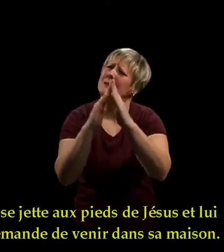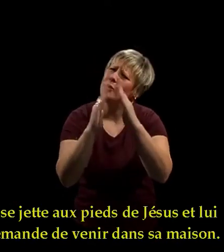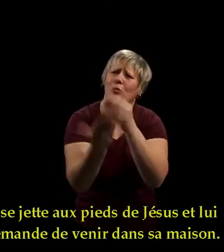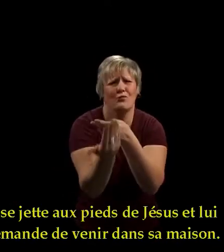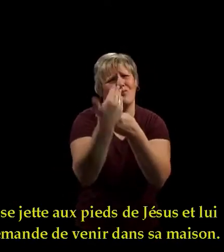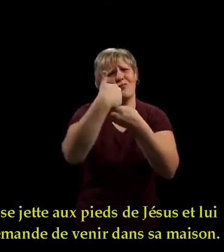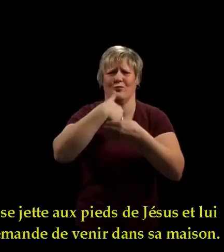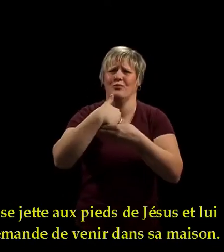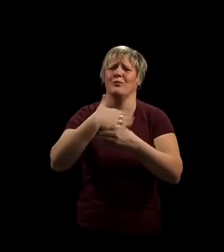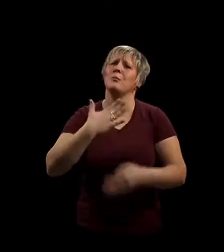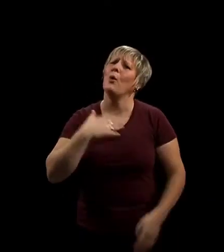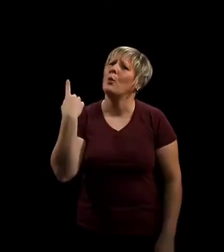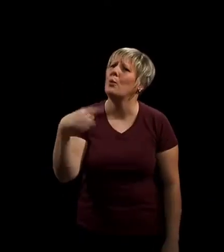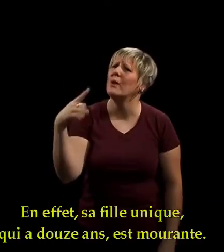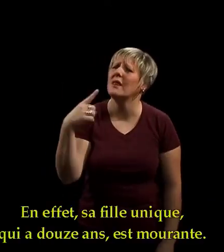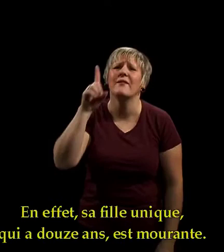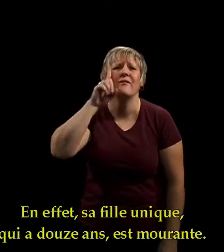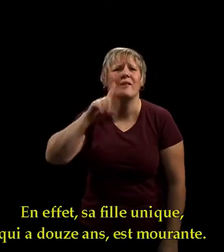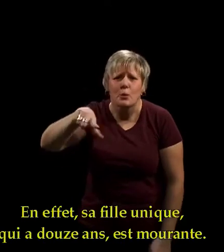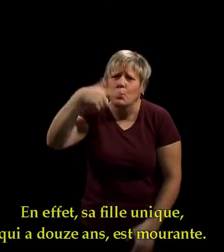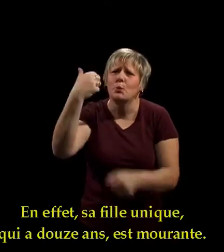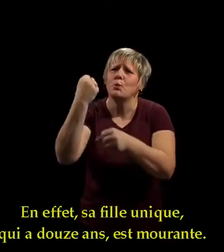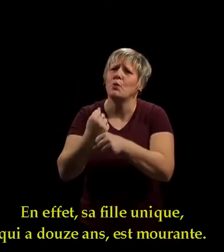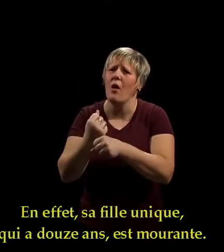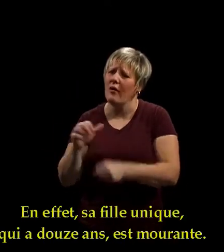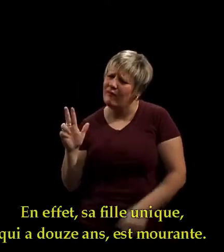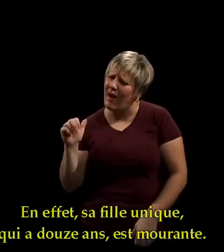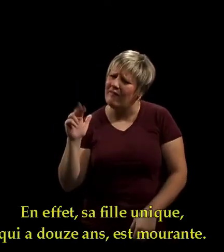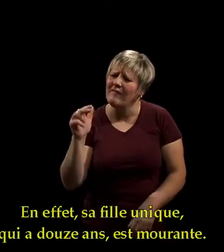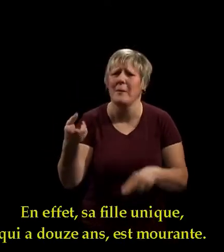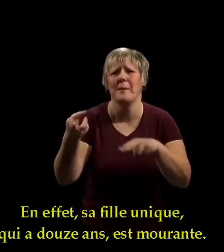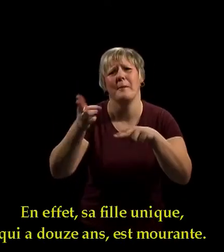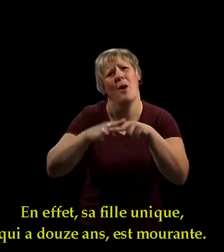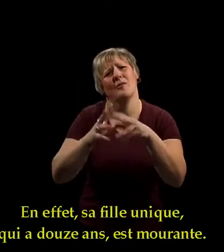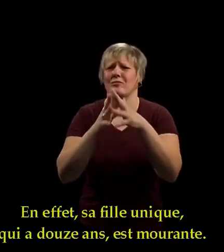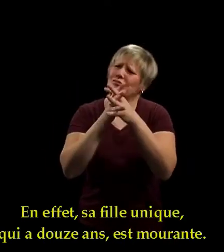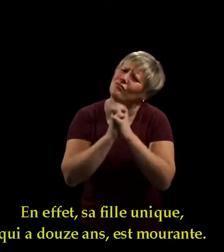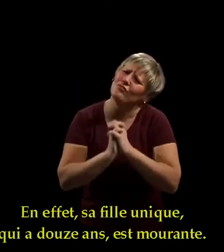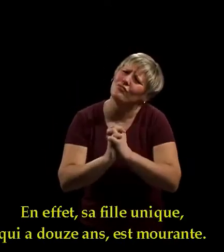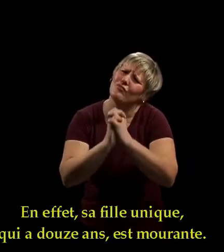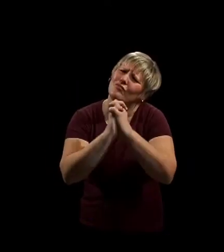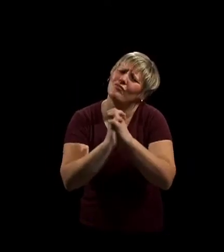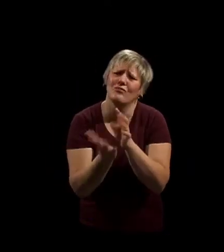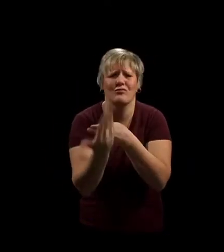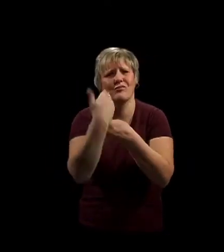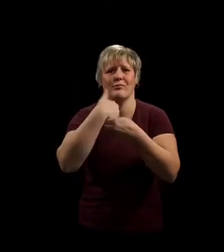sa maison. En effet, sa fille unique, qui a 12 ans, est mourante.